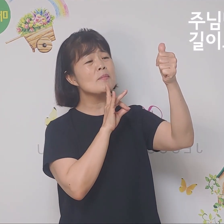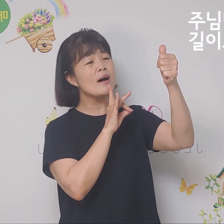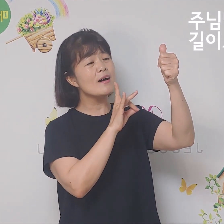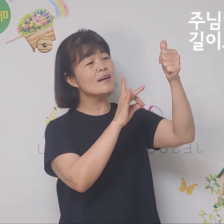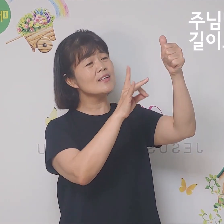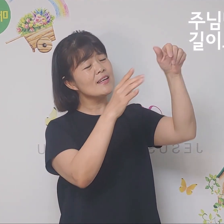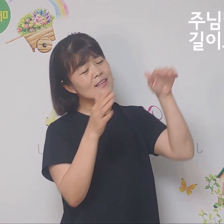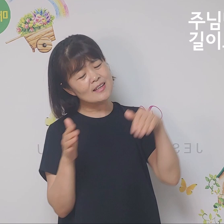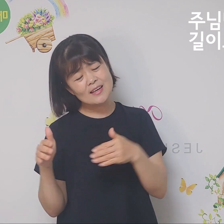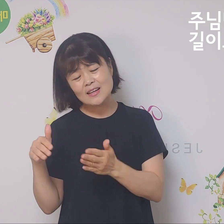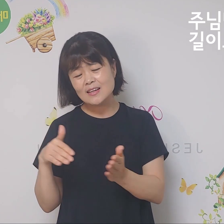주님만이